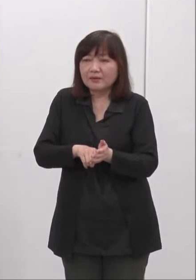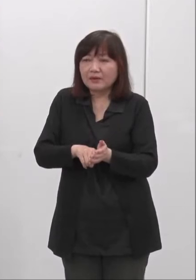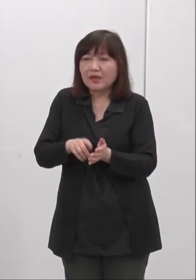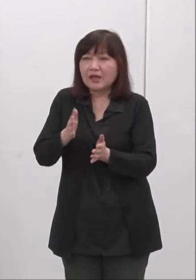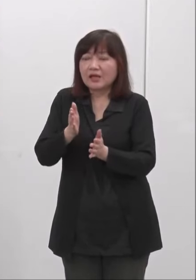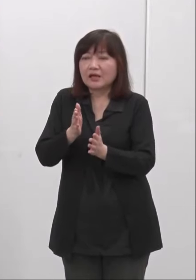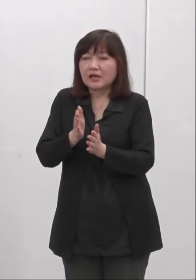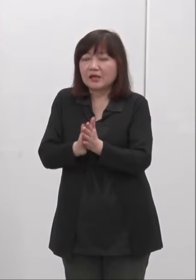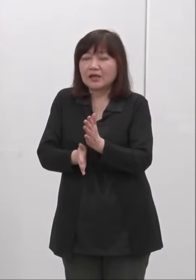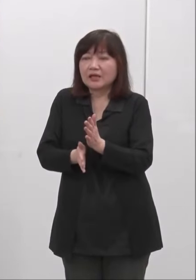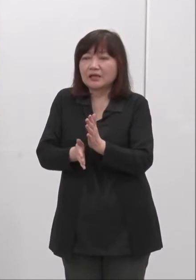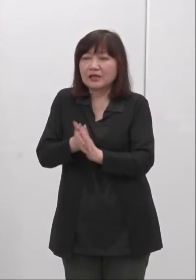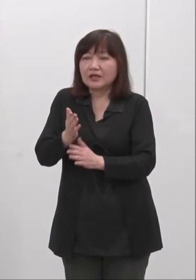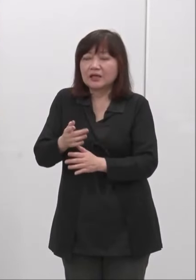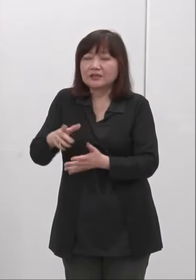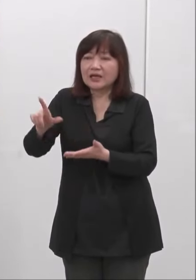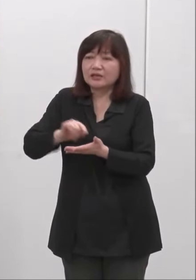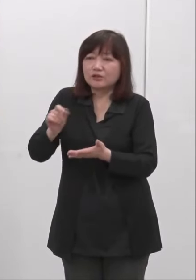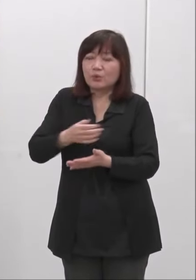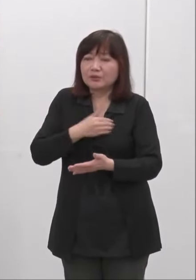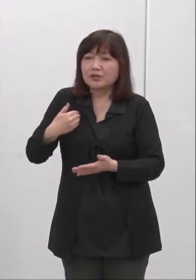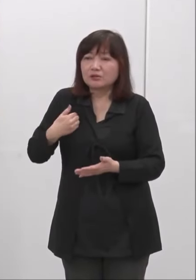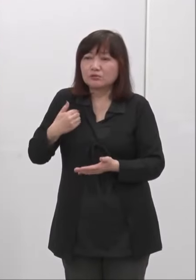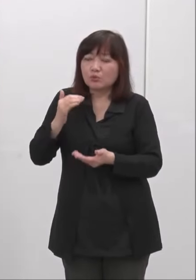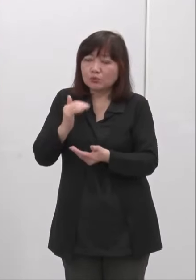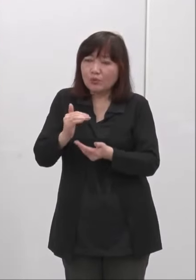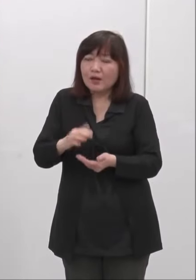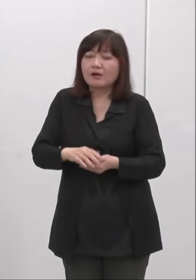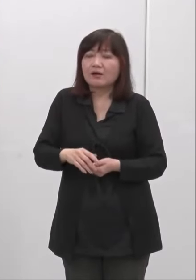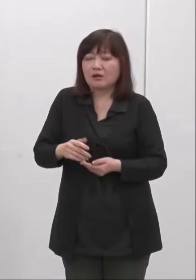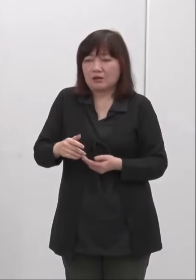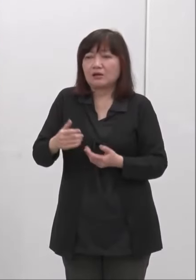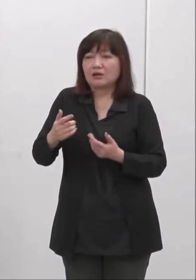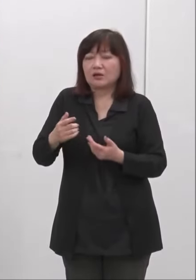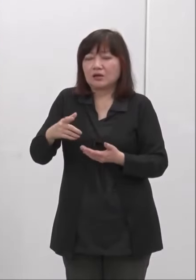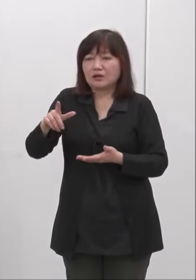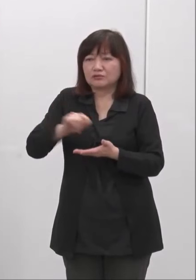という議論が今後協会でなされていくと思います。それリングも同じですよね。